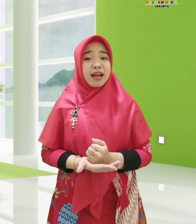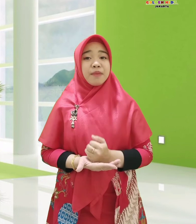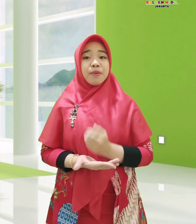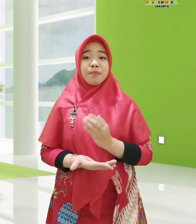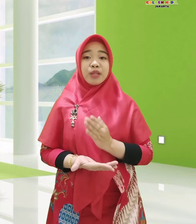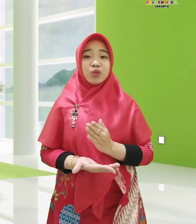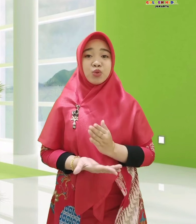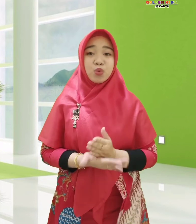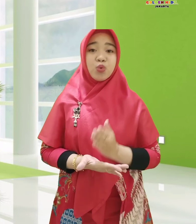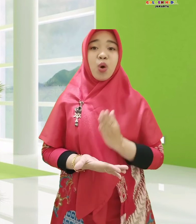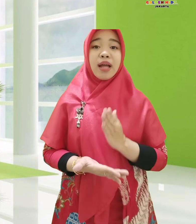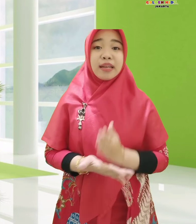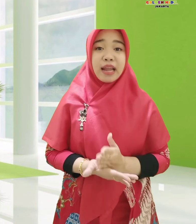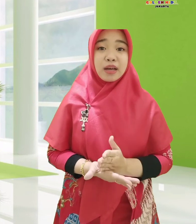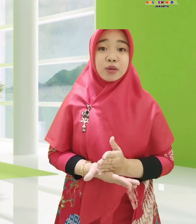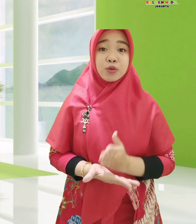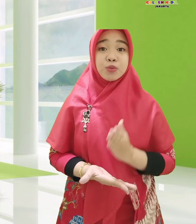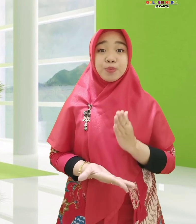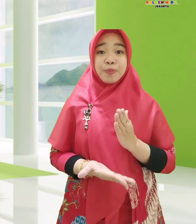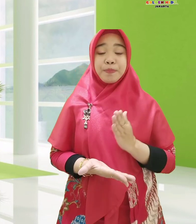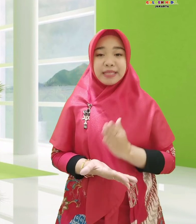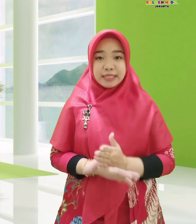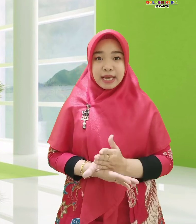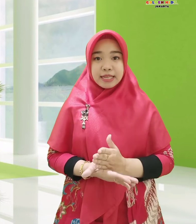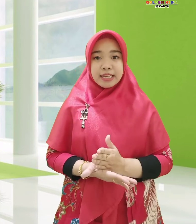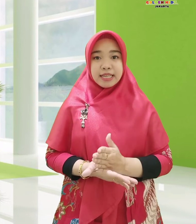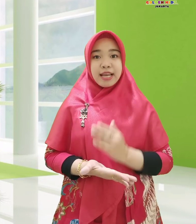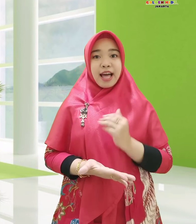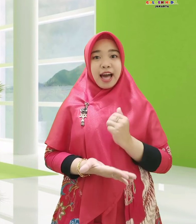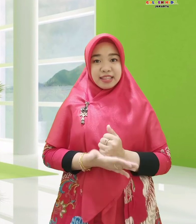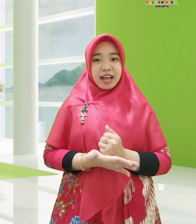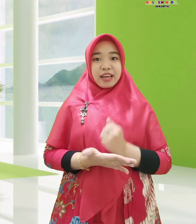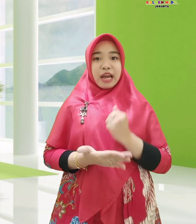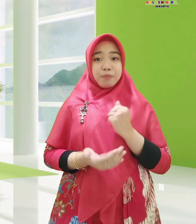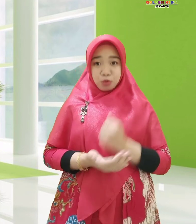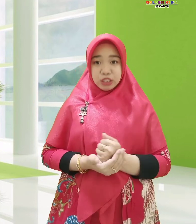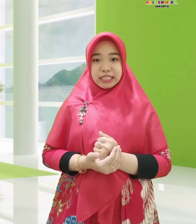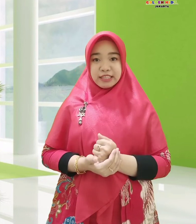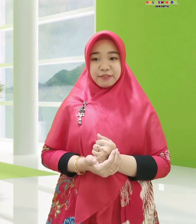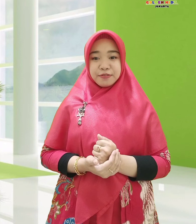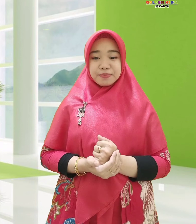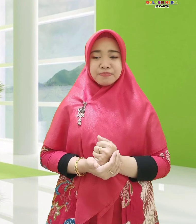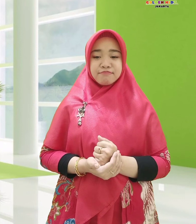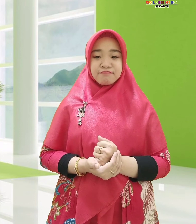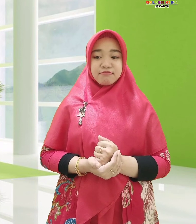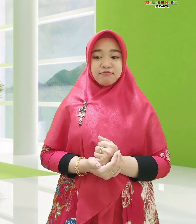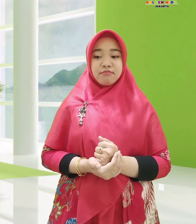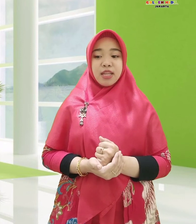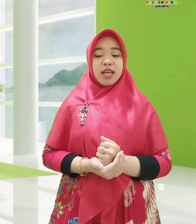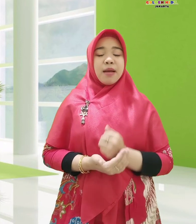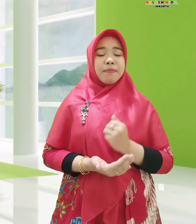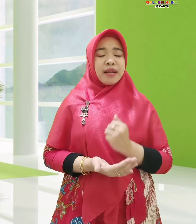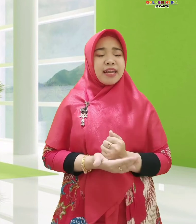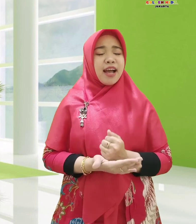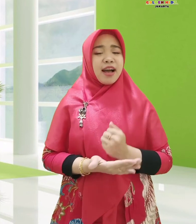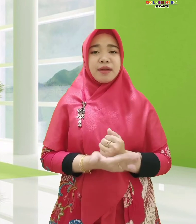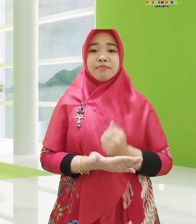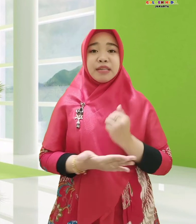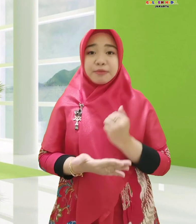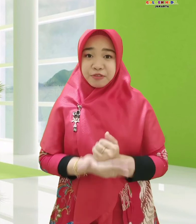akan membantu anak menjadi anak yang positif. Mereka akan